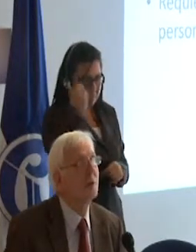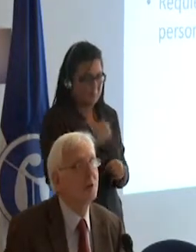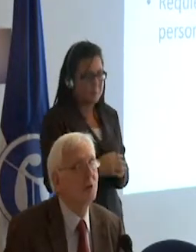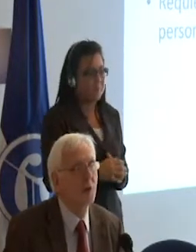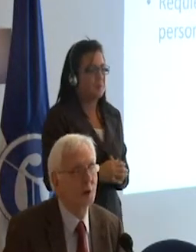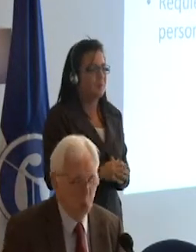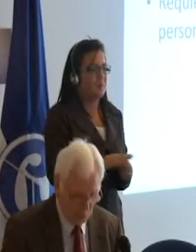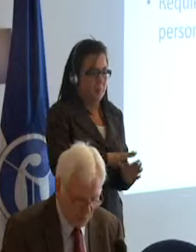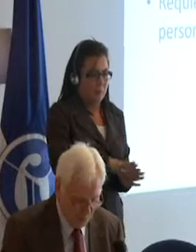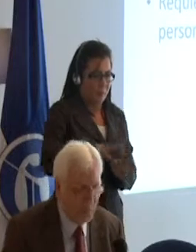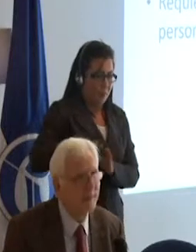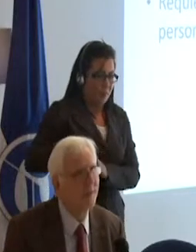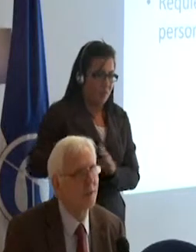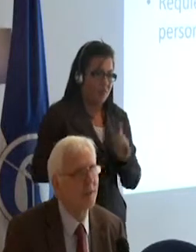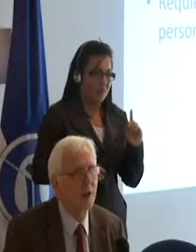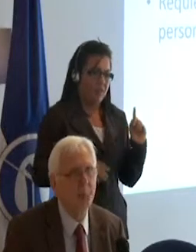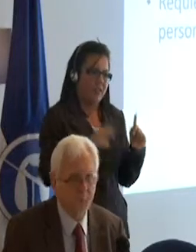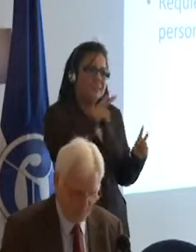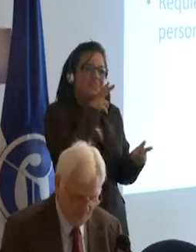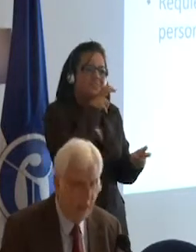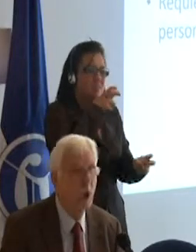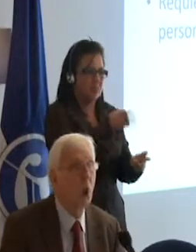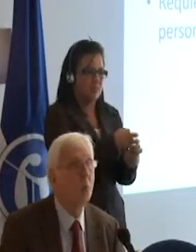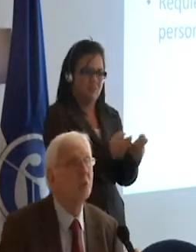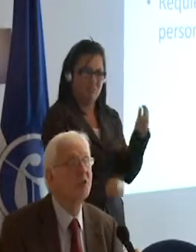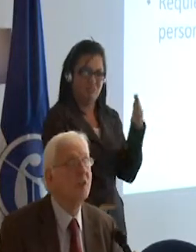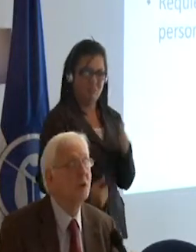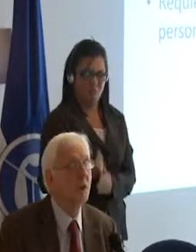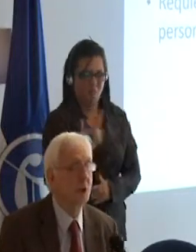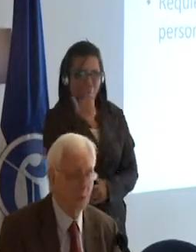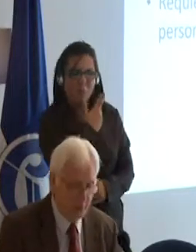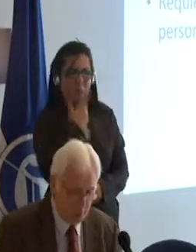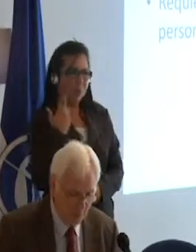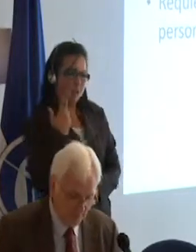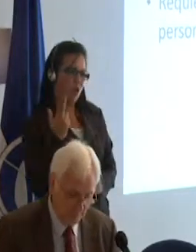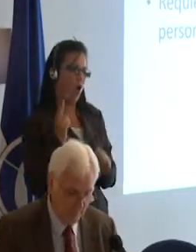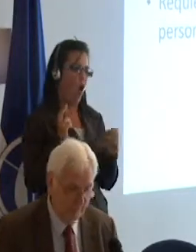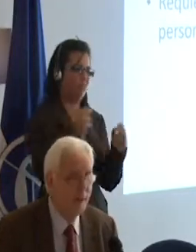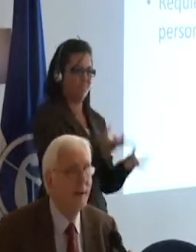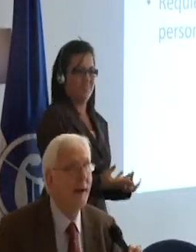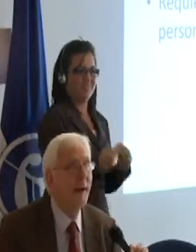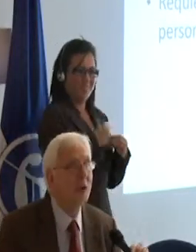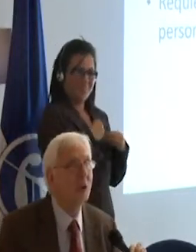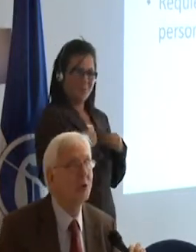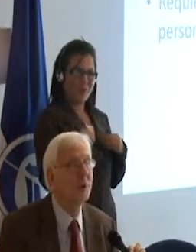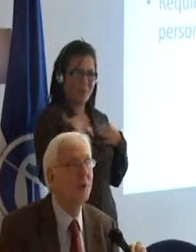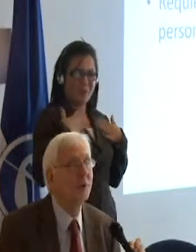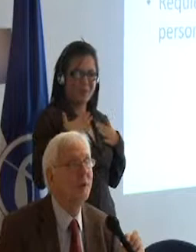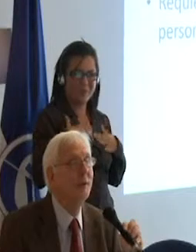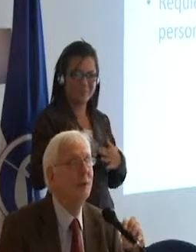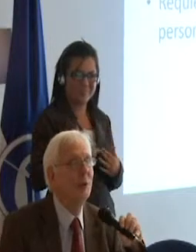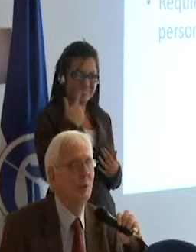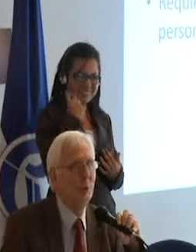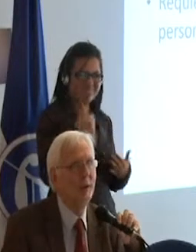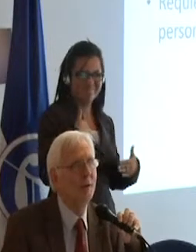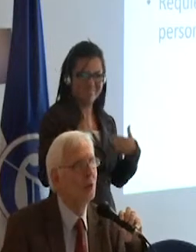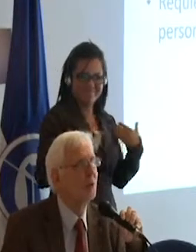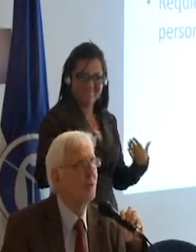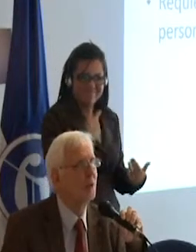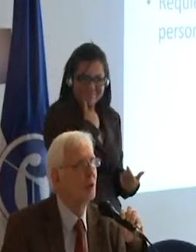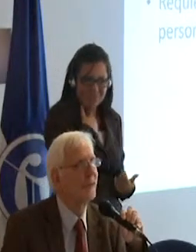dificultades iniciales, el compromiso y la satisfacción. La satisfacción porque